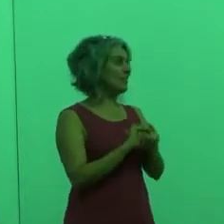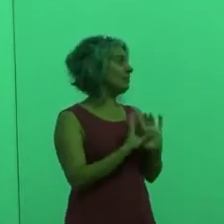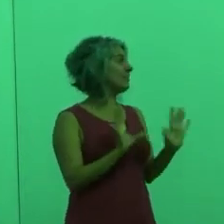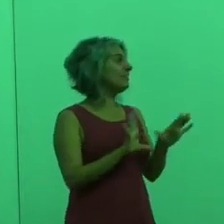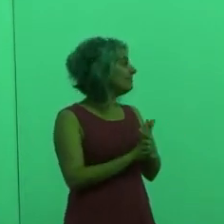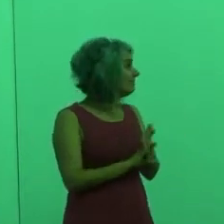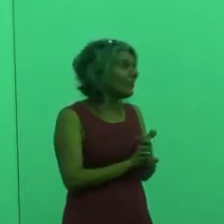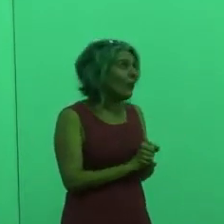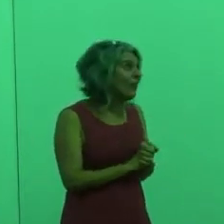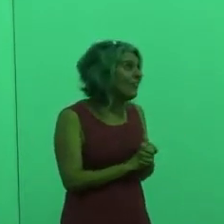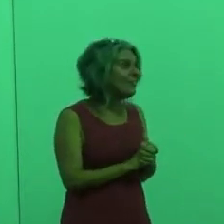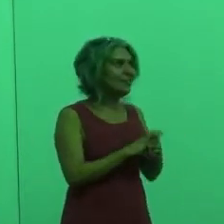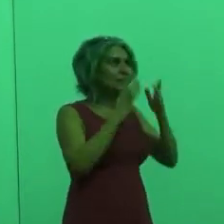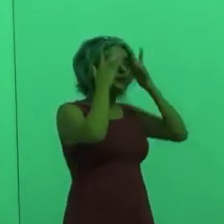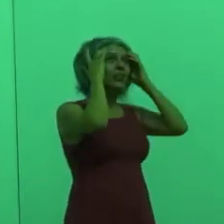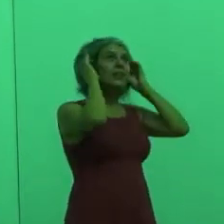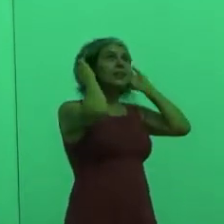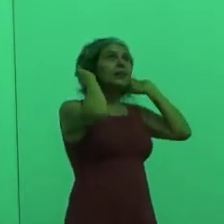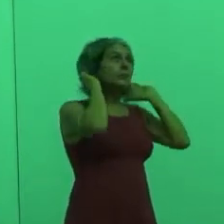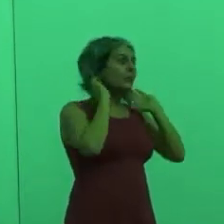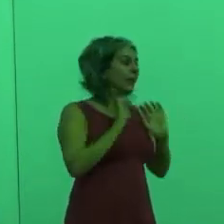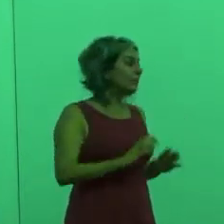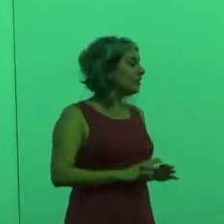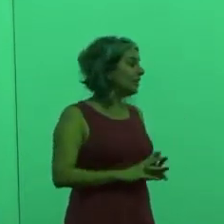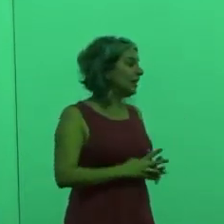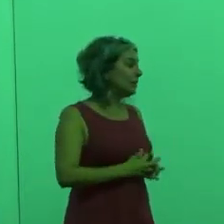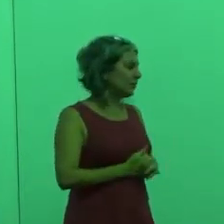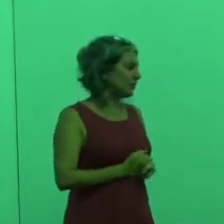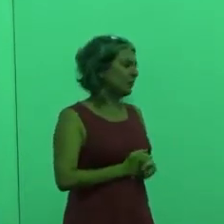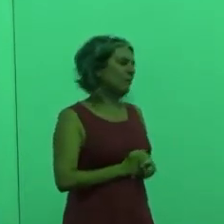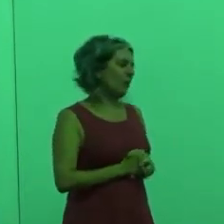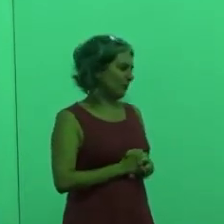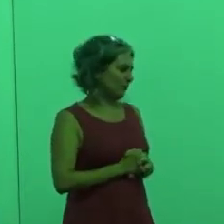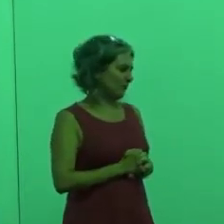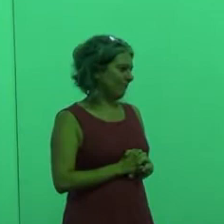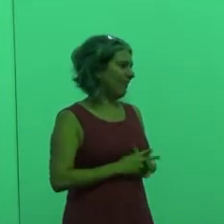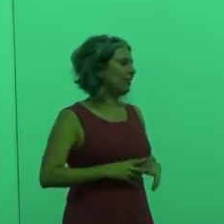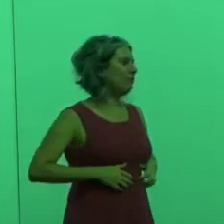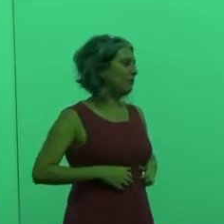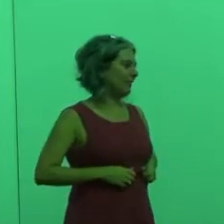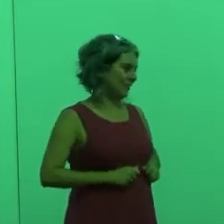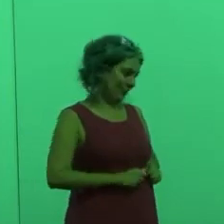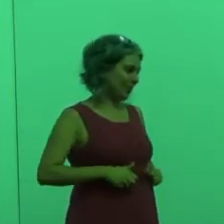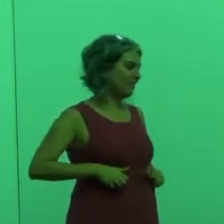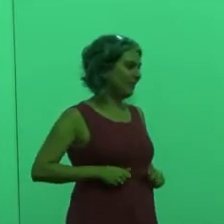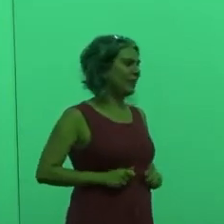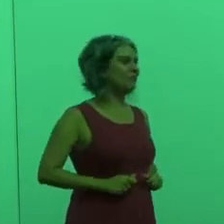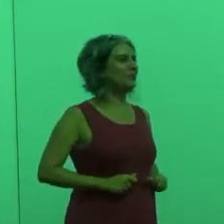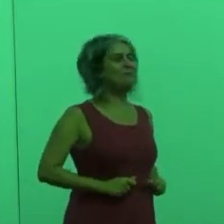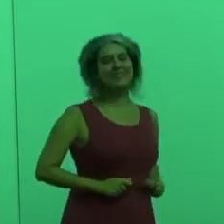exemplos louquíssimos. Porque, digamos, não posso, vai que eu vou presa, nós estamos em tempos